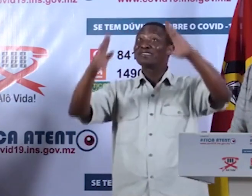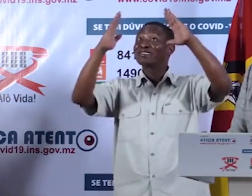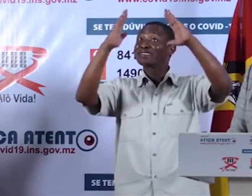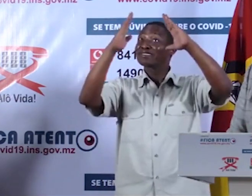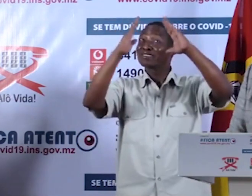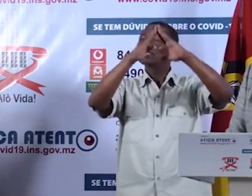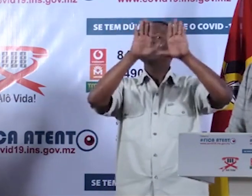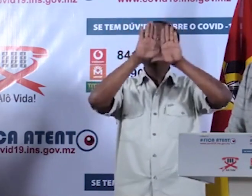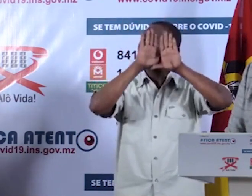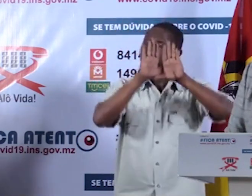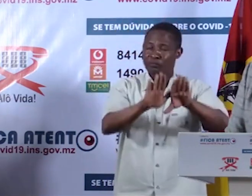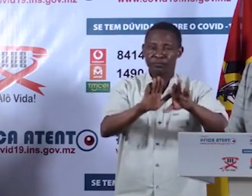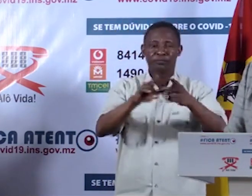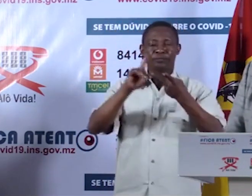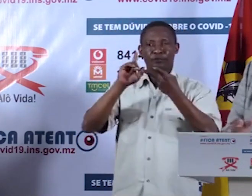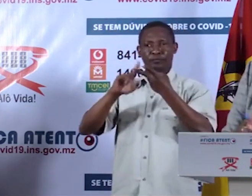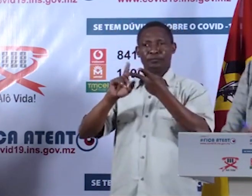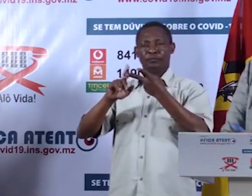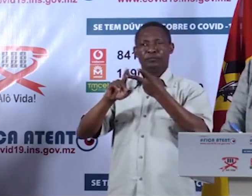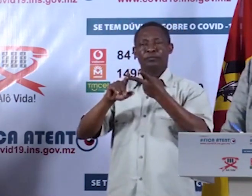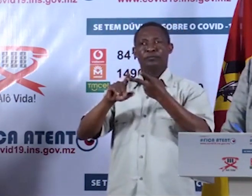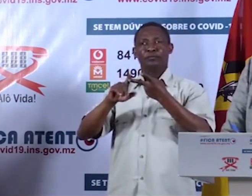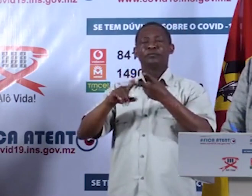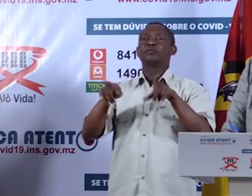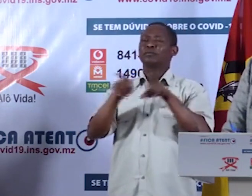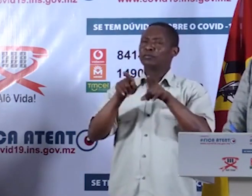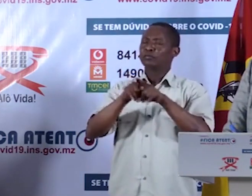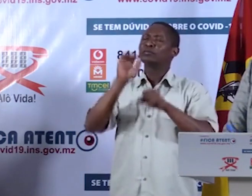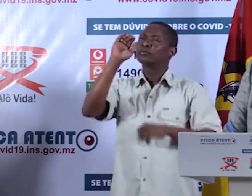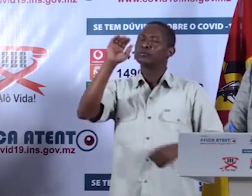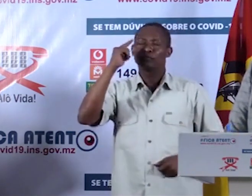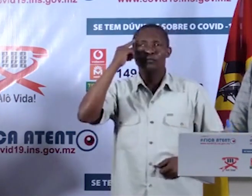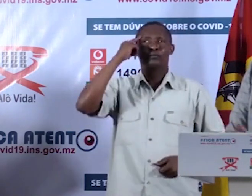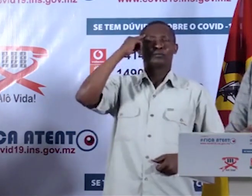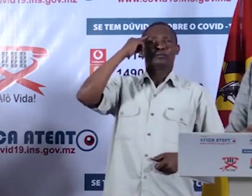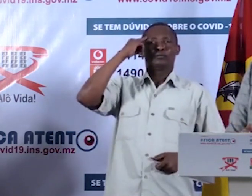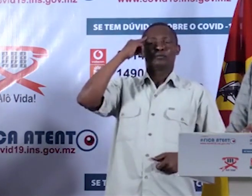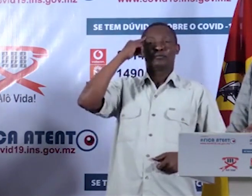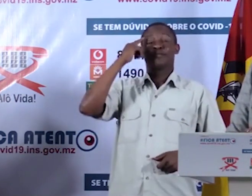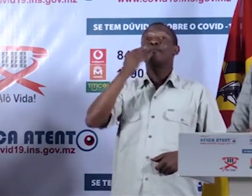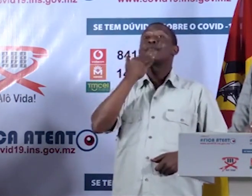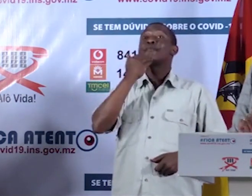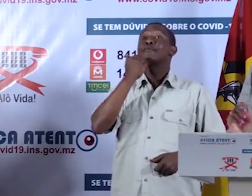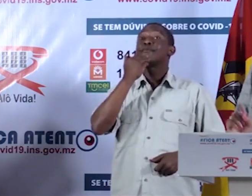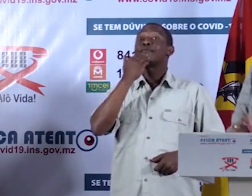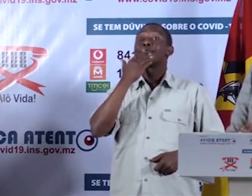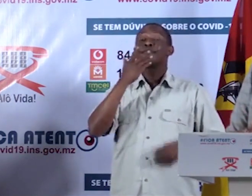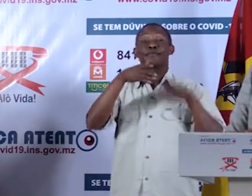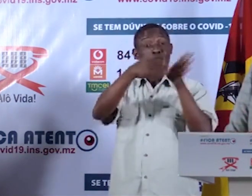isolamento domiciliar. Gostaríamos de recordar que deve ficar em quarentena por 14